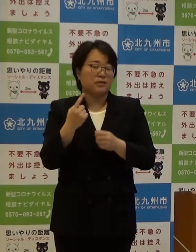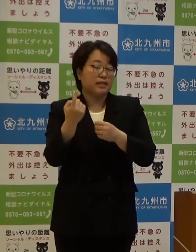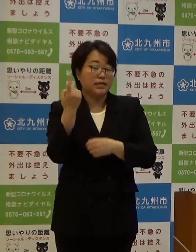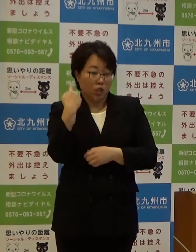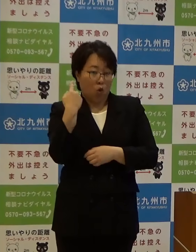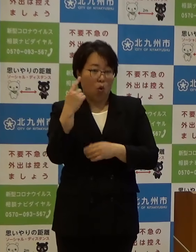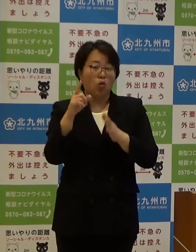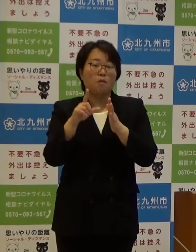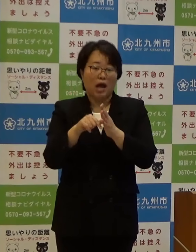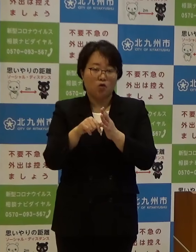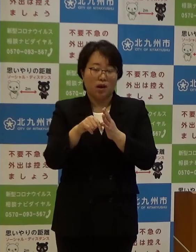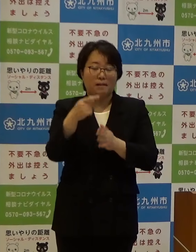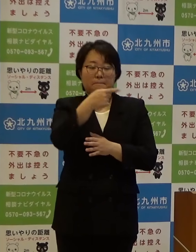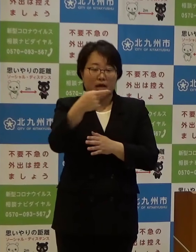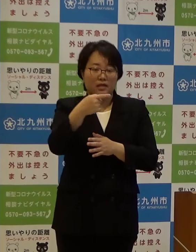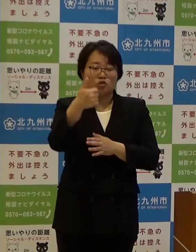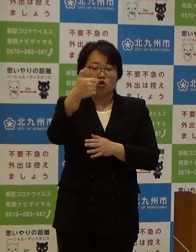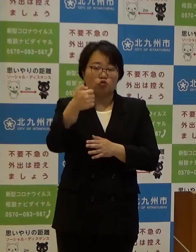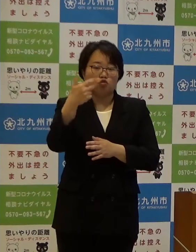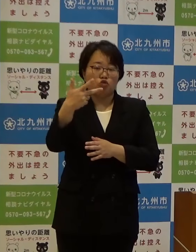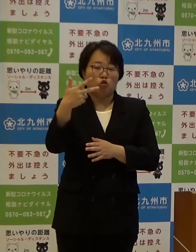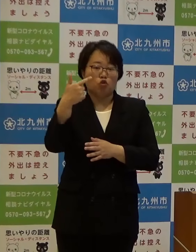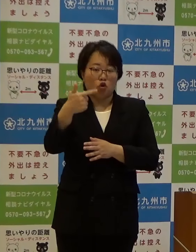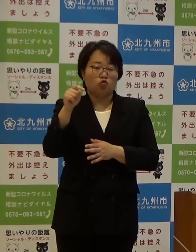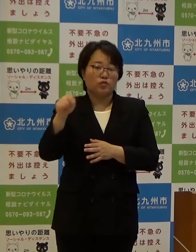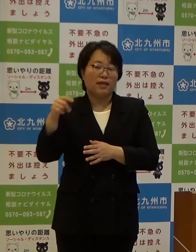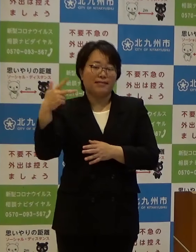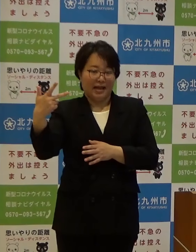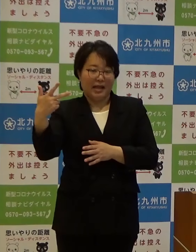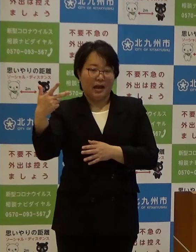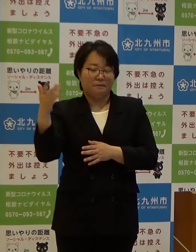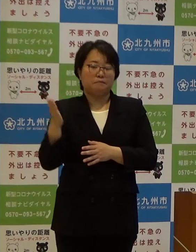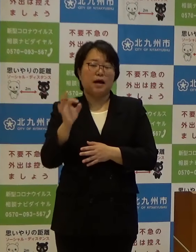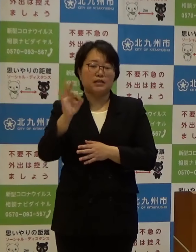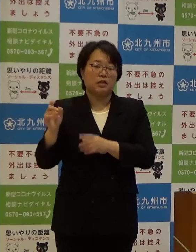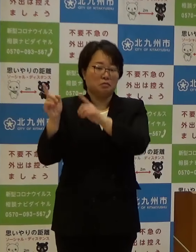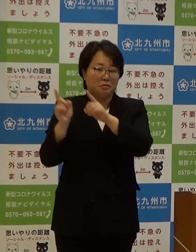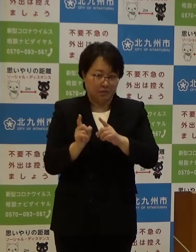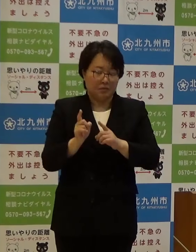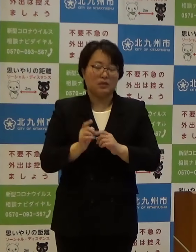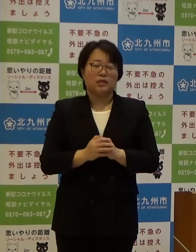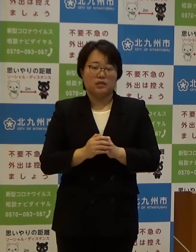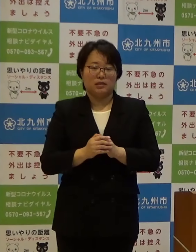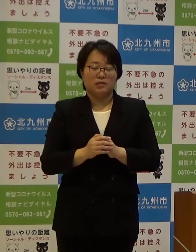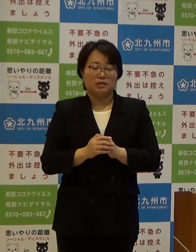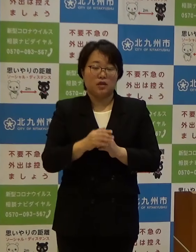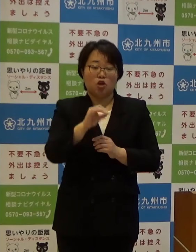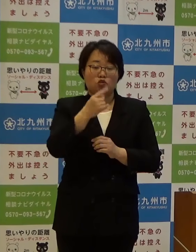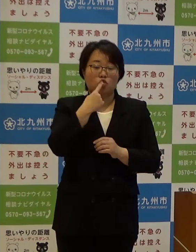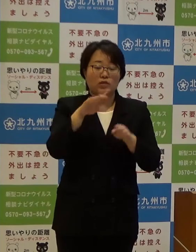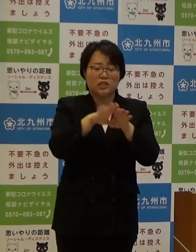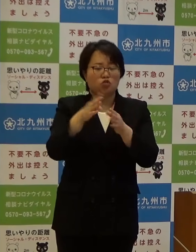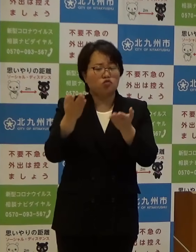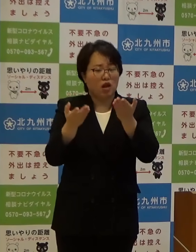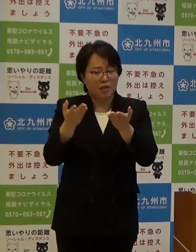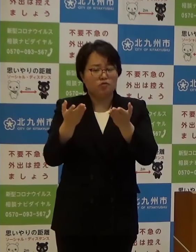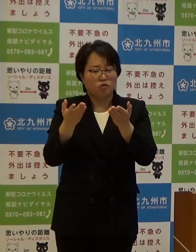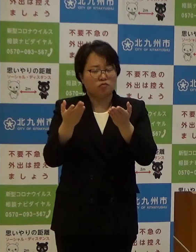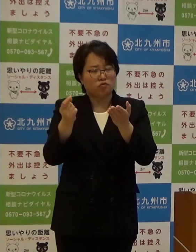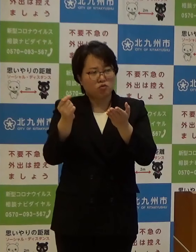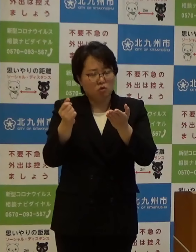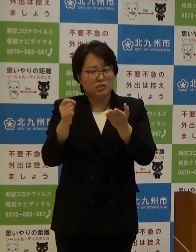昨日は、マイナス 56.7 ということで、平日は、休日よりは多い